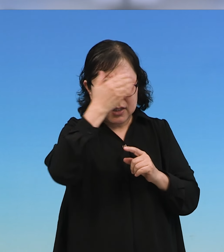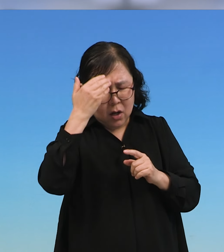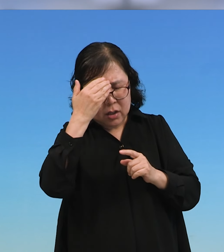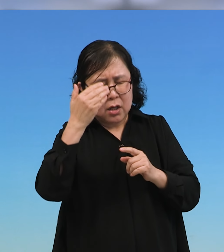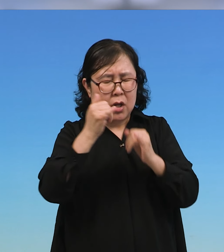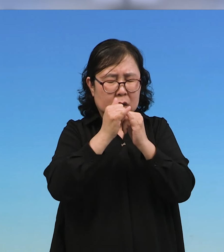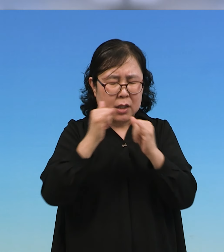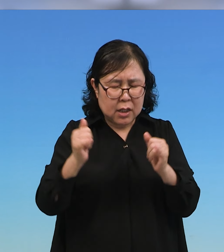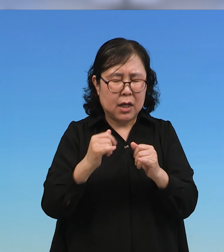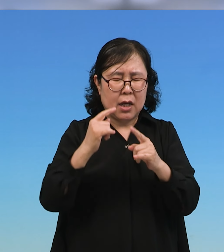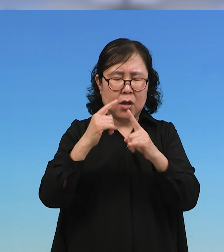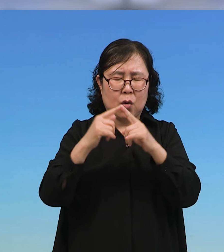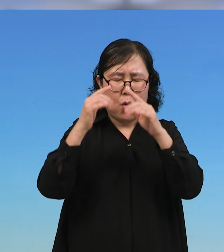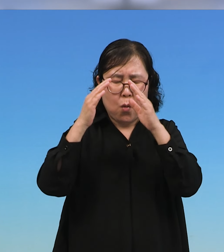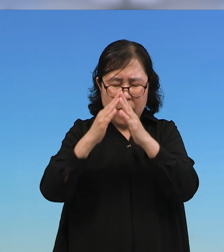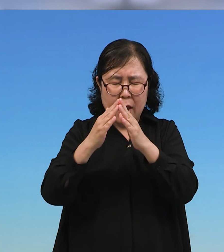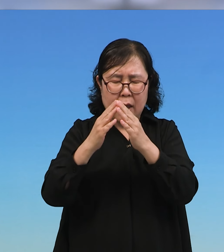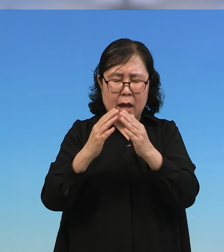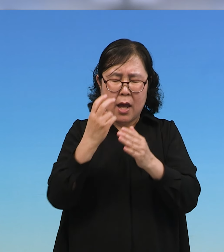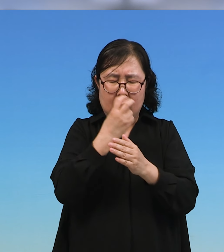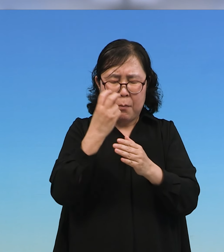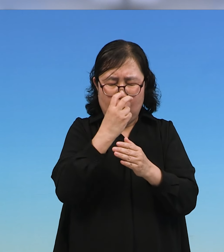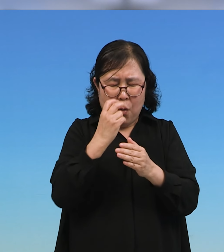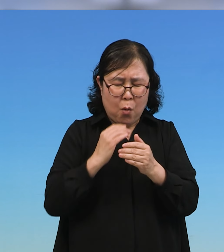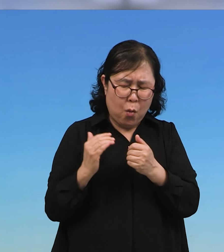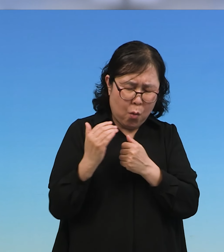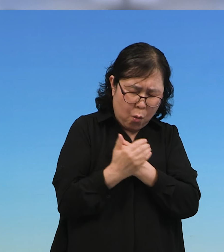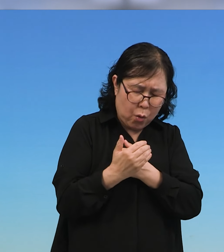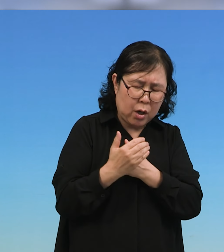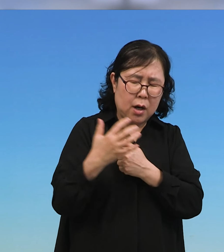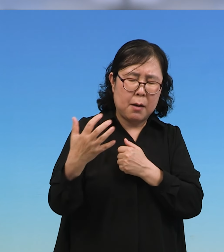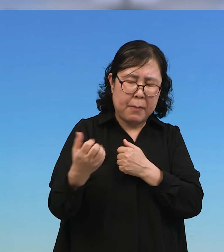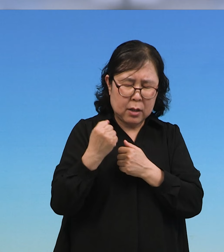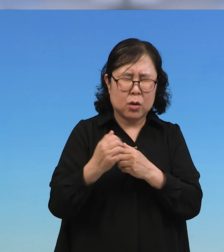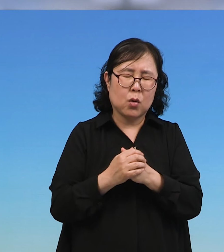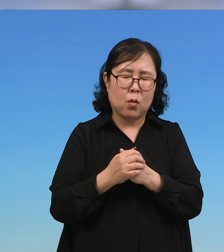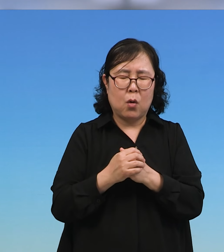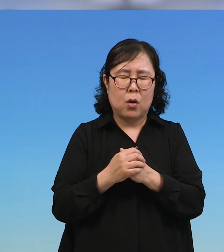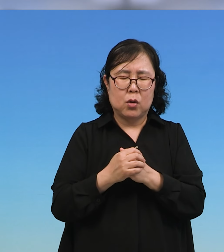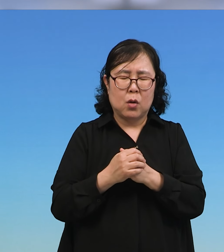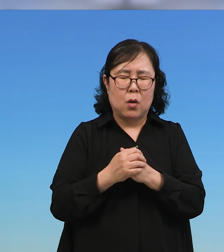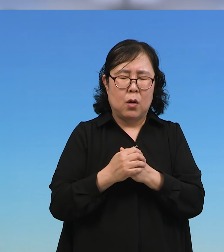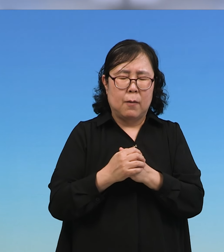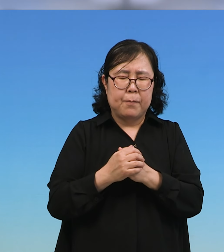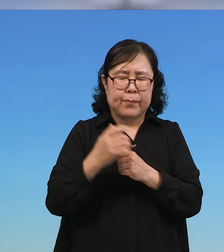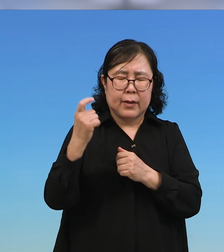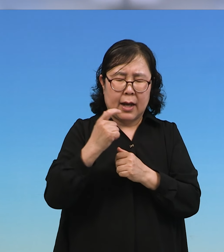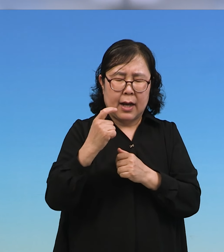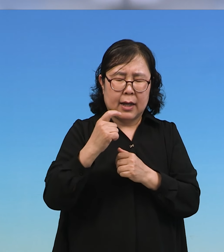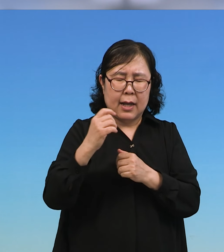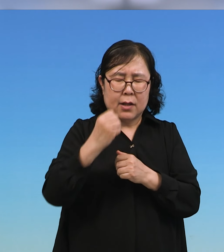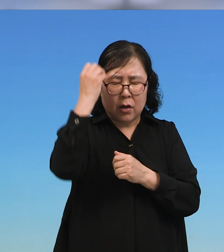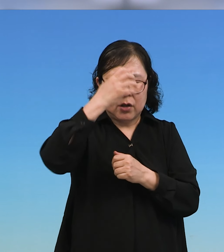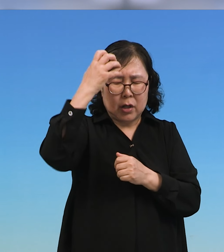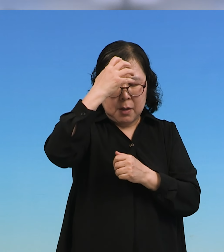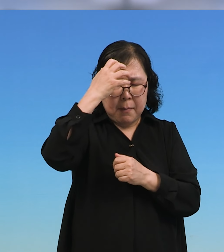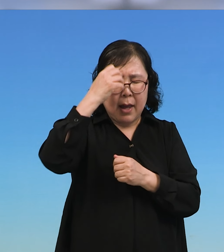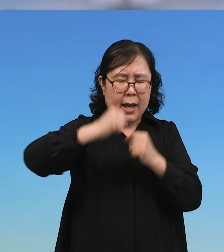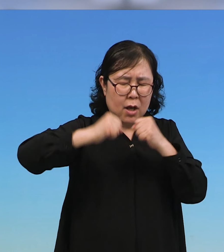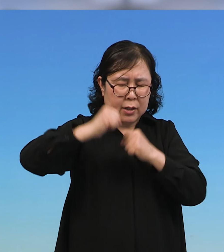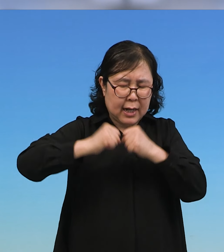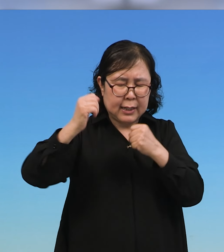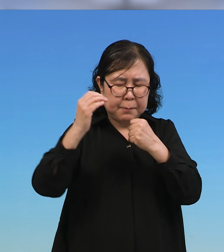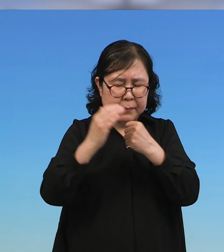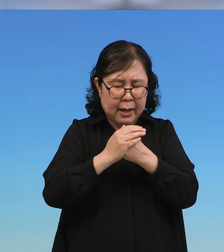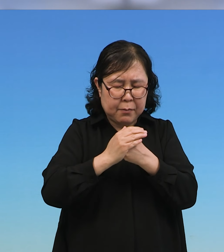역사하시는 강한 성령의 일하심으로 안전하게 꿈을 꿀 수 있는 공동체 되게 하여 주시고, 우리